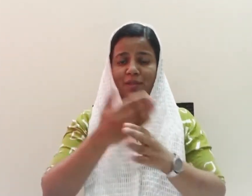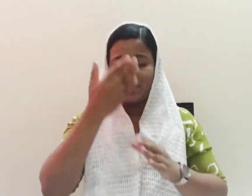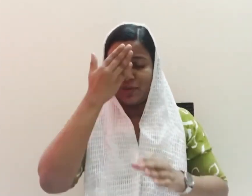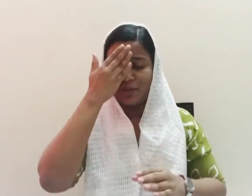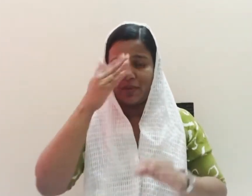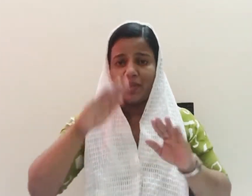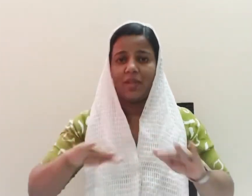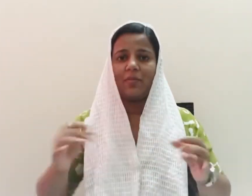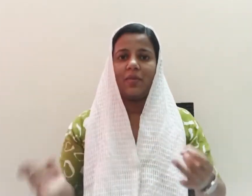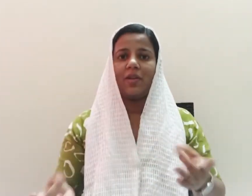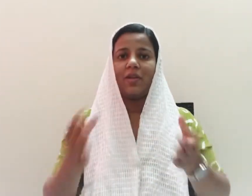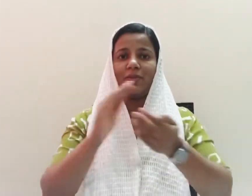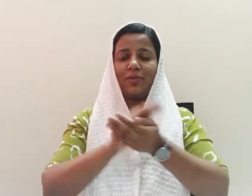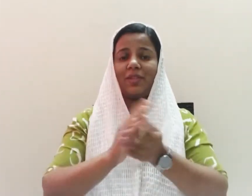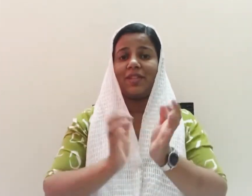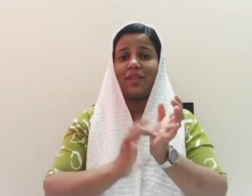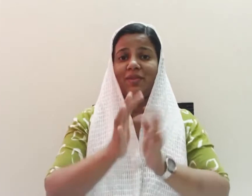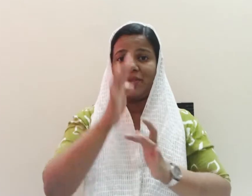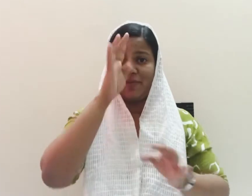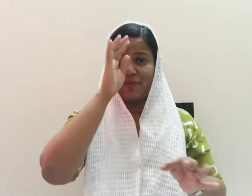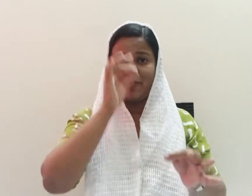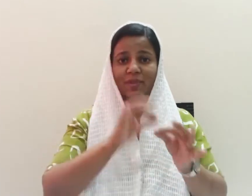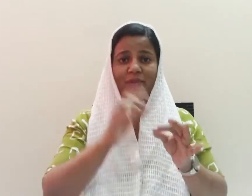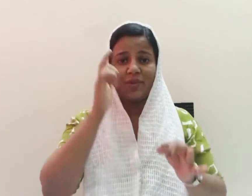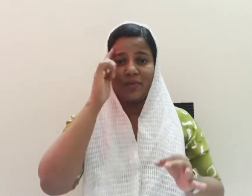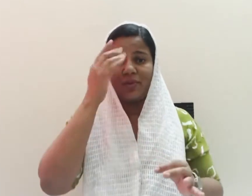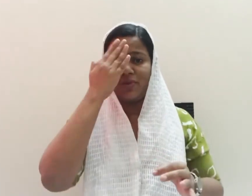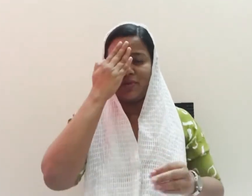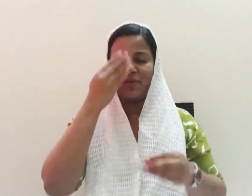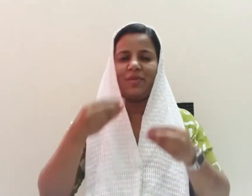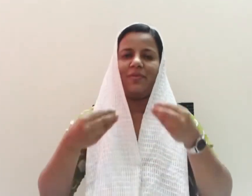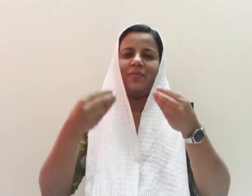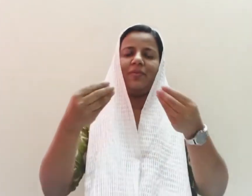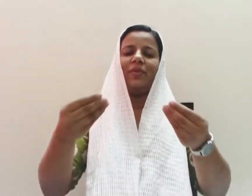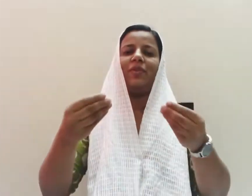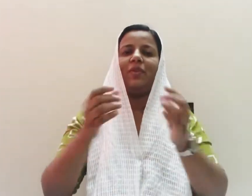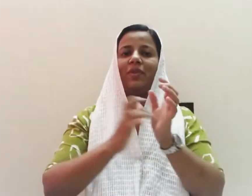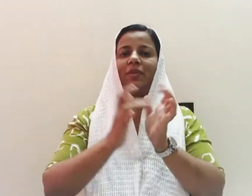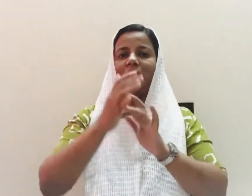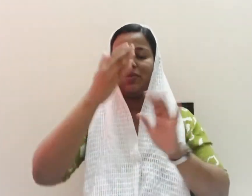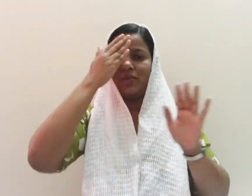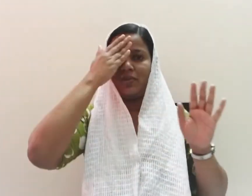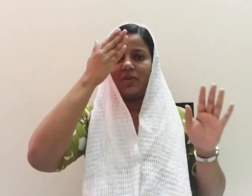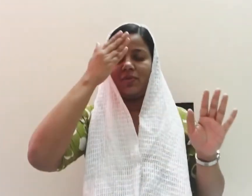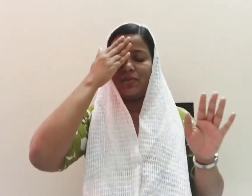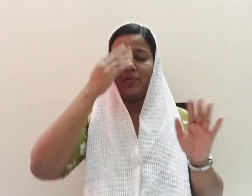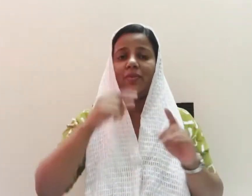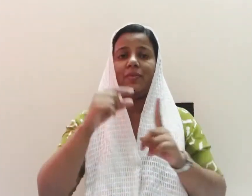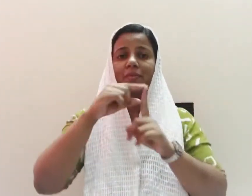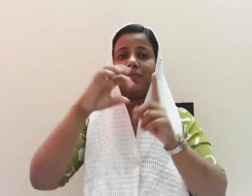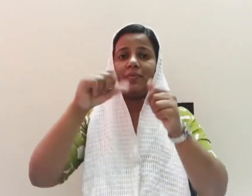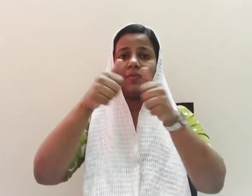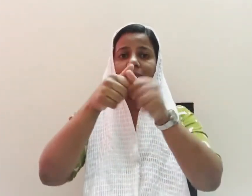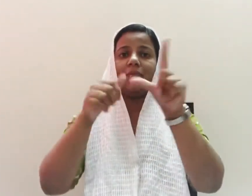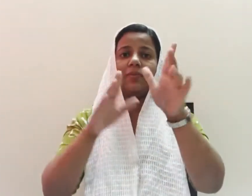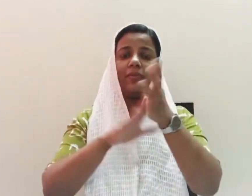ഞങ്ങളെ സൂക്ഷിക്കുന്നു കർത്താവിൻ്റെ വിശ്വസ്തതയ്ക്കായി സ്തോത്രം, സ്തോത്രം, സ്തോത്രം, സ്തോത്രം, സ്തോത്രം. സങ്കീർത്തനക്കാരൻ